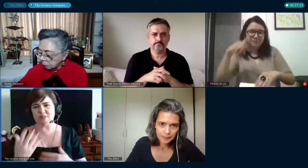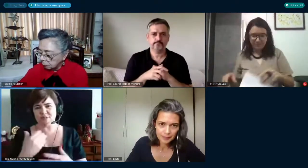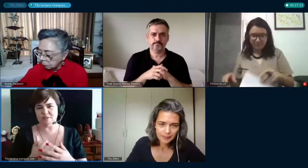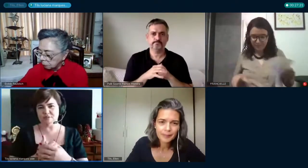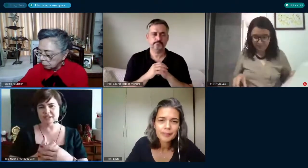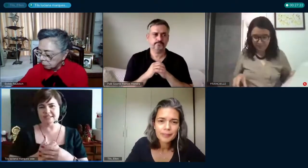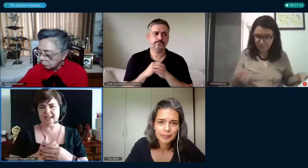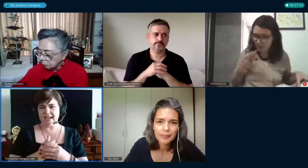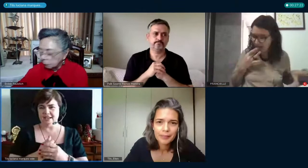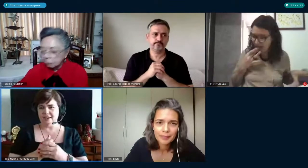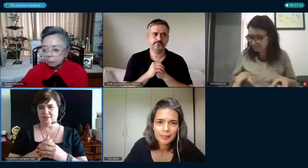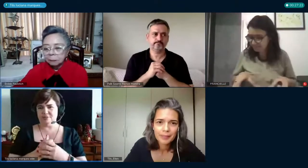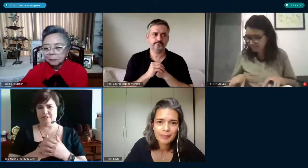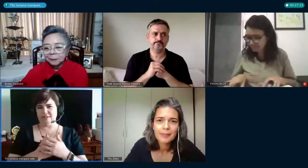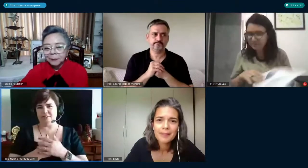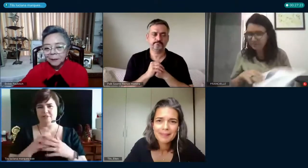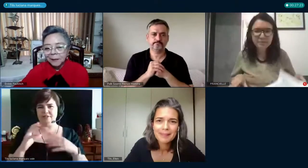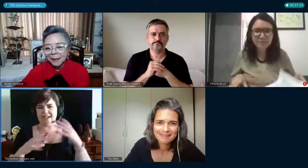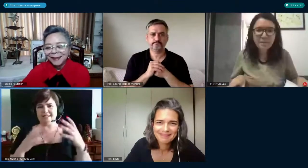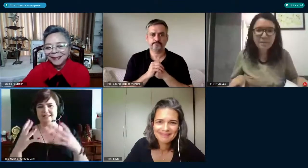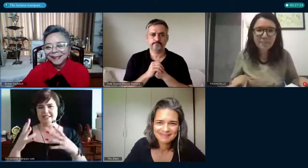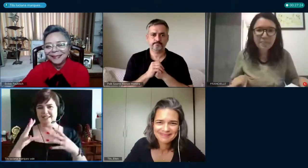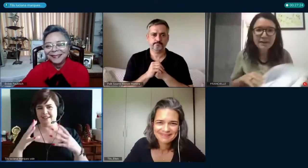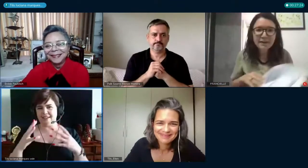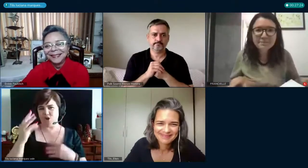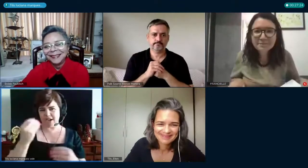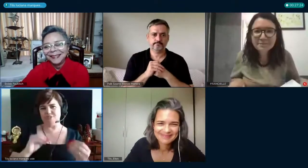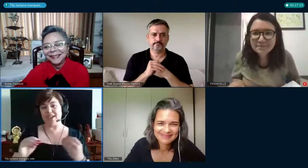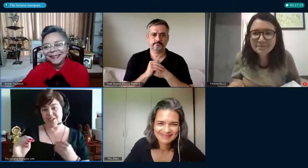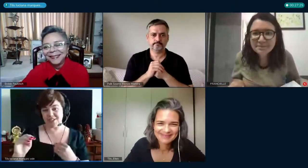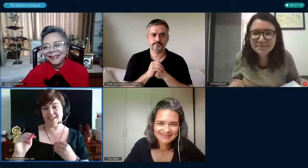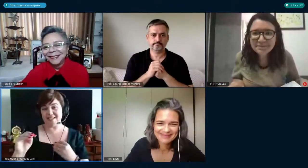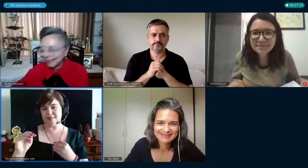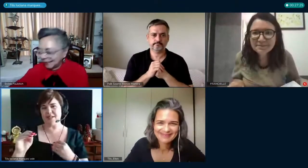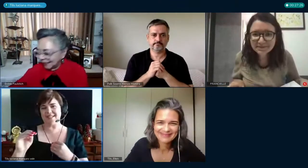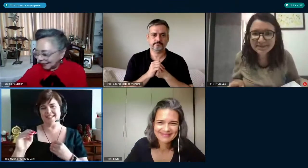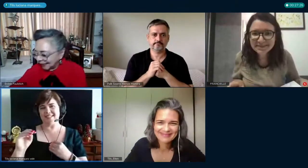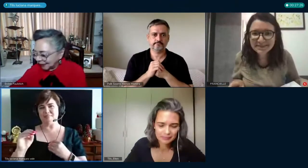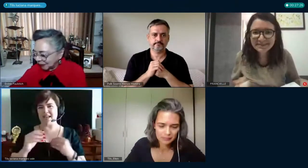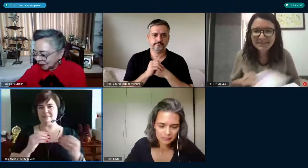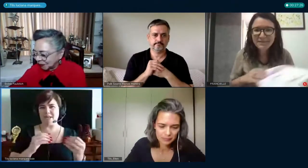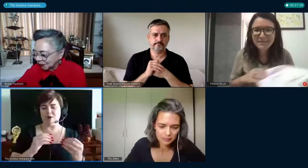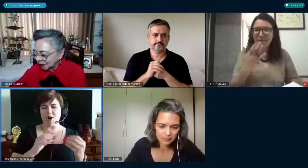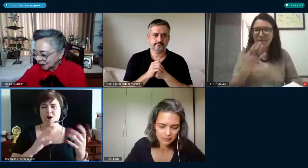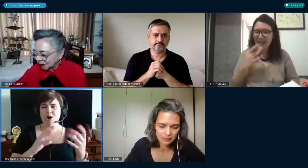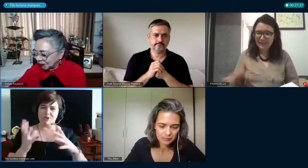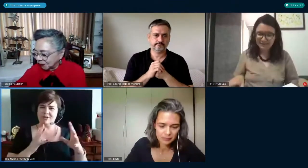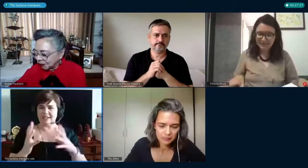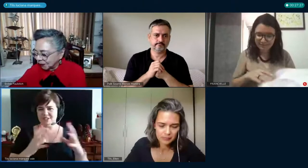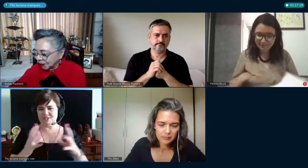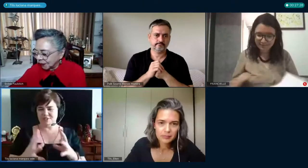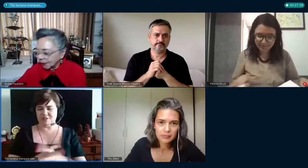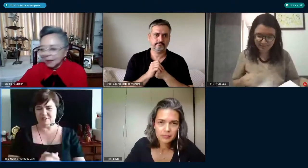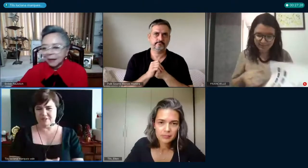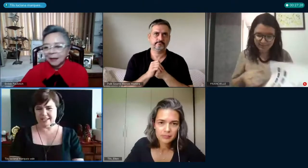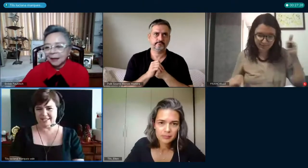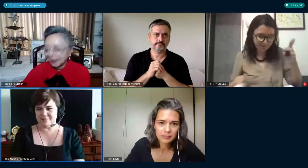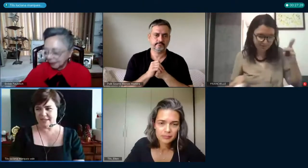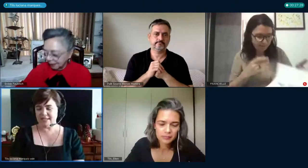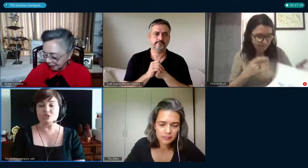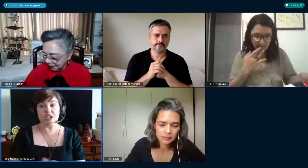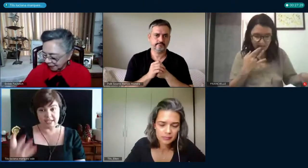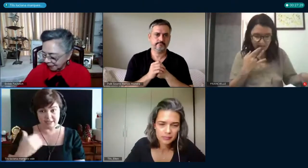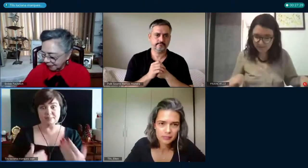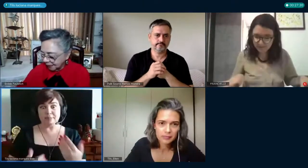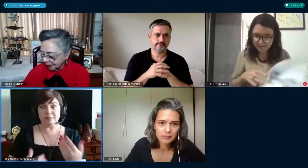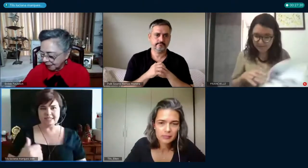e depois eu vou conversar com a minha orientadora, verificar se colocando, reestabelecendo a tabela é melhor, a gente conversa,